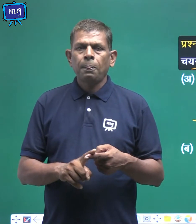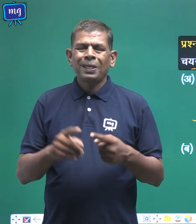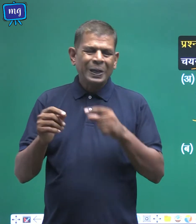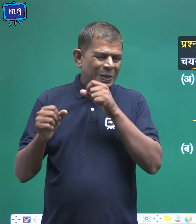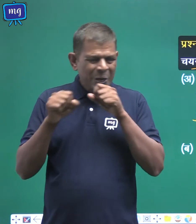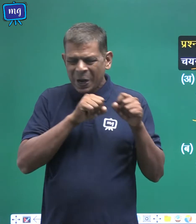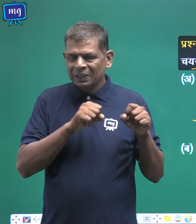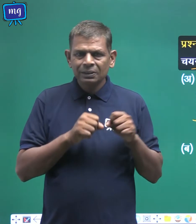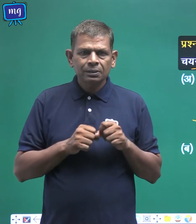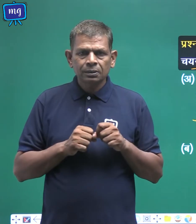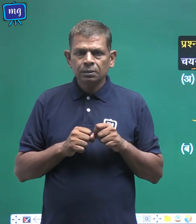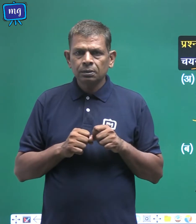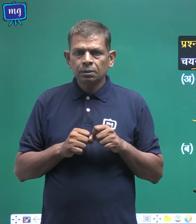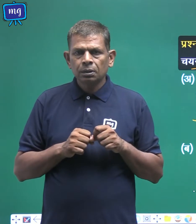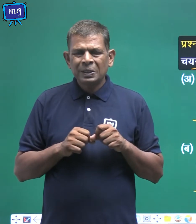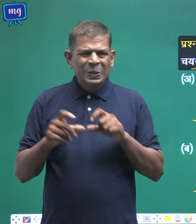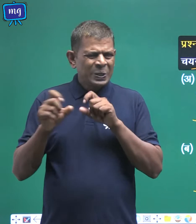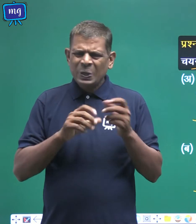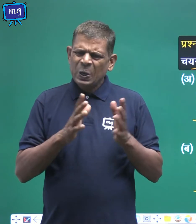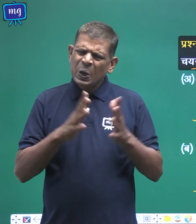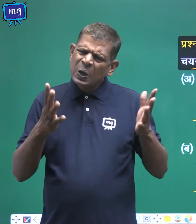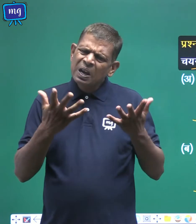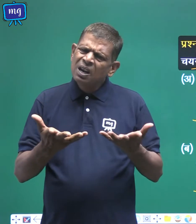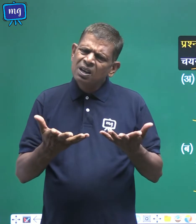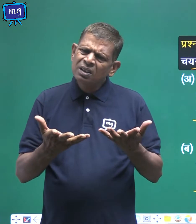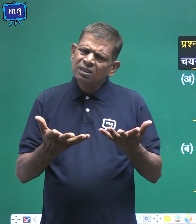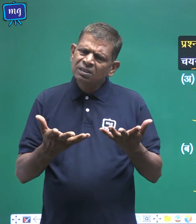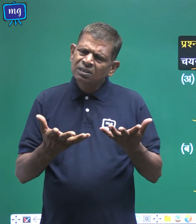मांस पर्याप्त है?